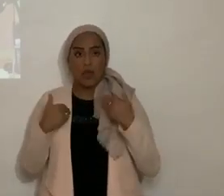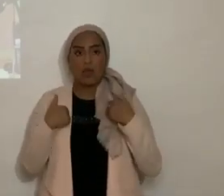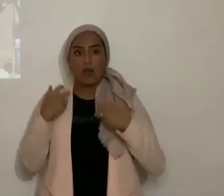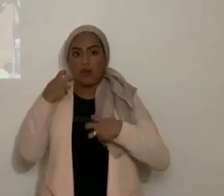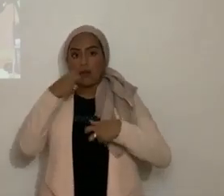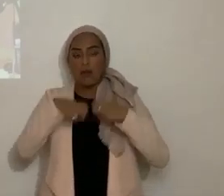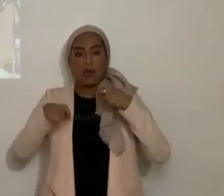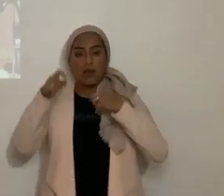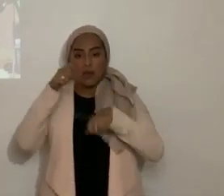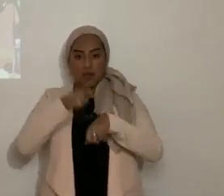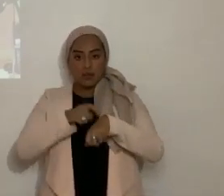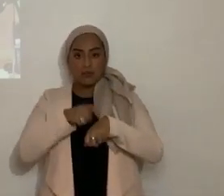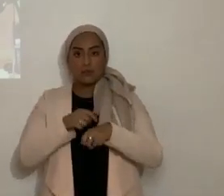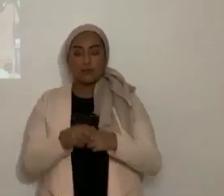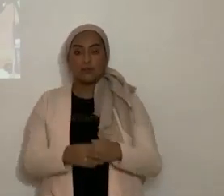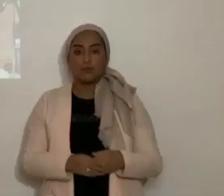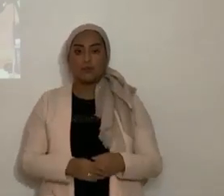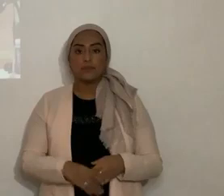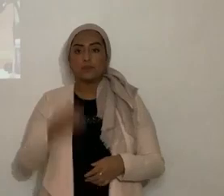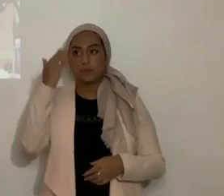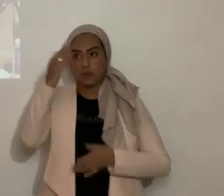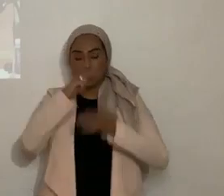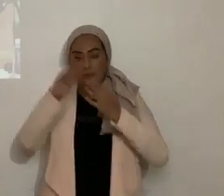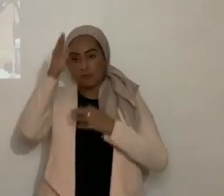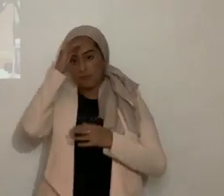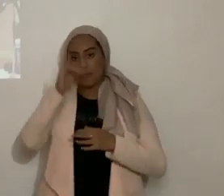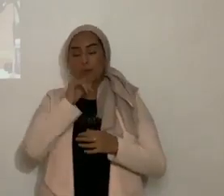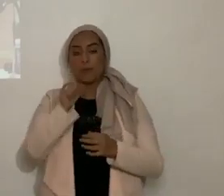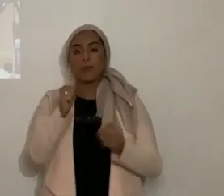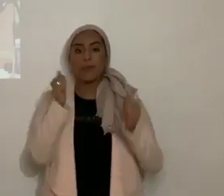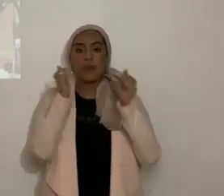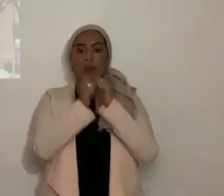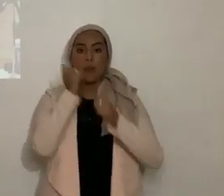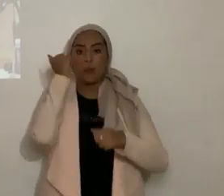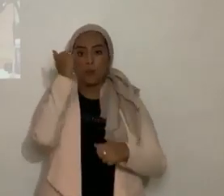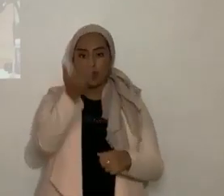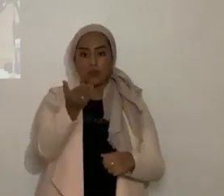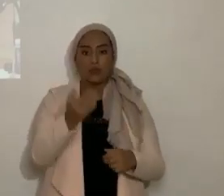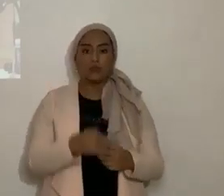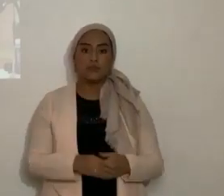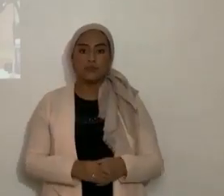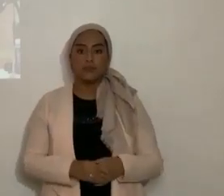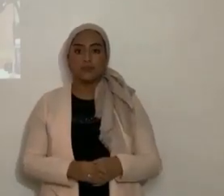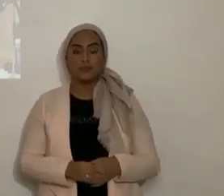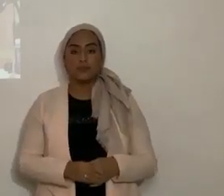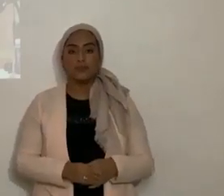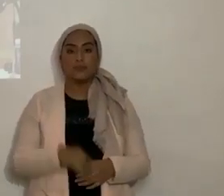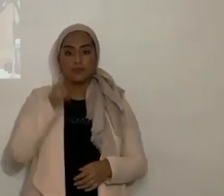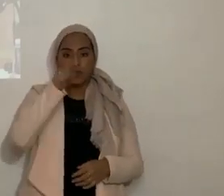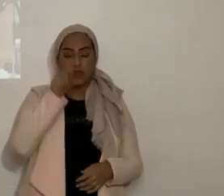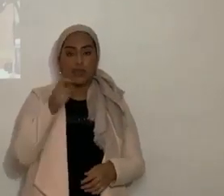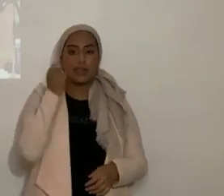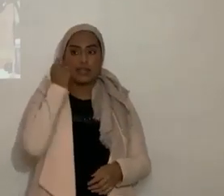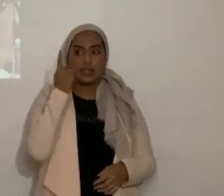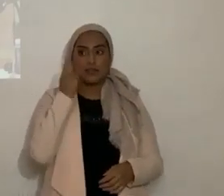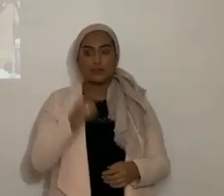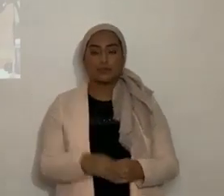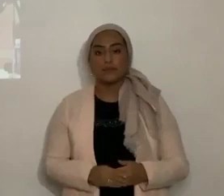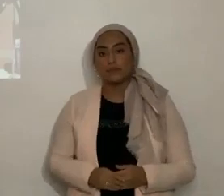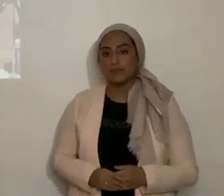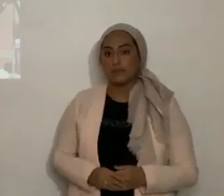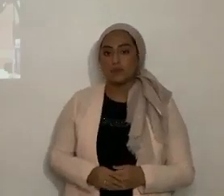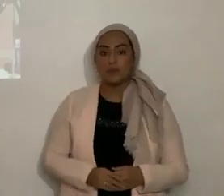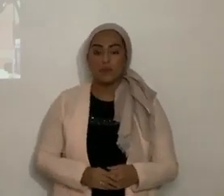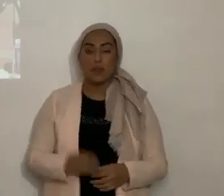una tribulación, el Eterno está contigo. El Eterno está allí. Tienes que darte cuenta. Pero si